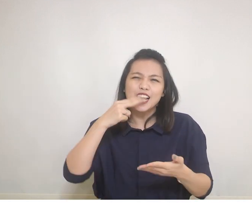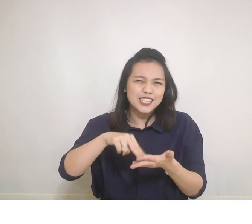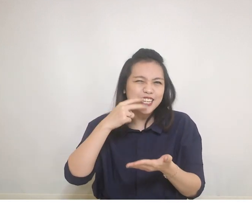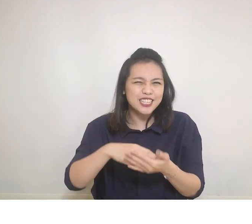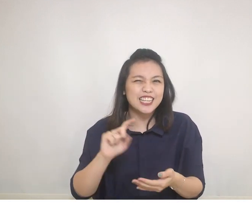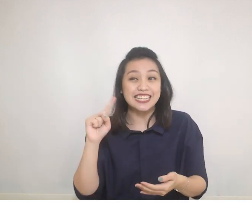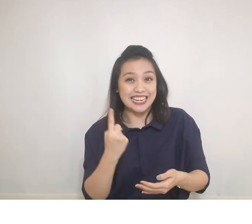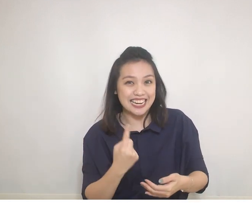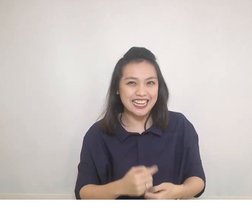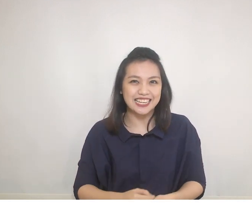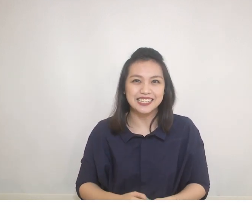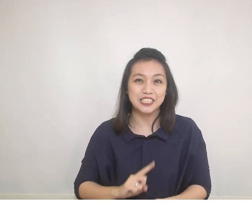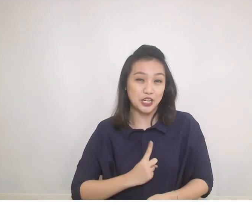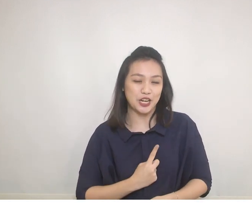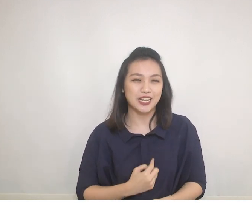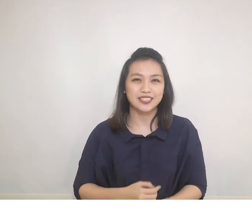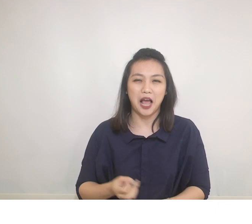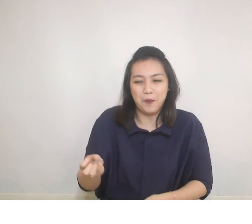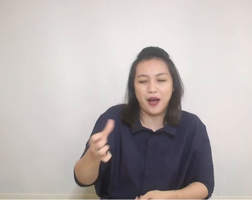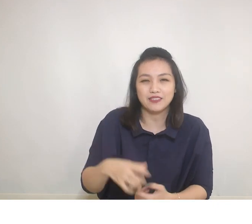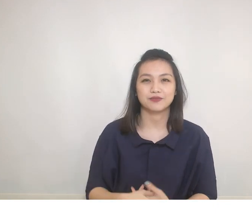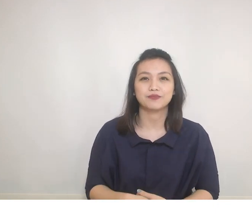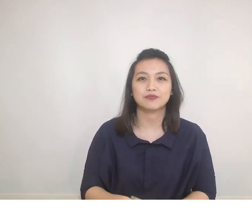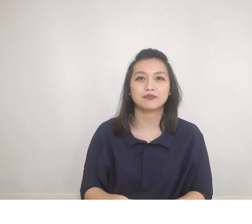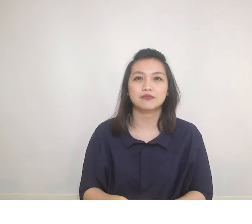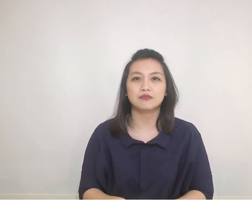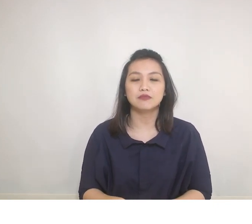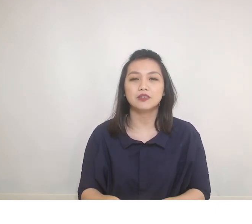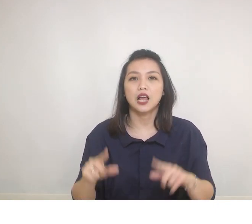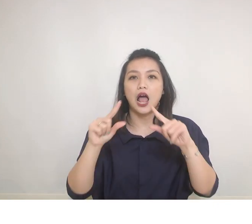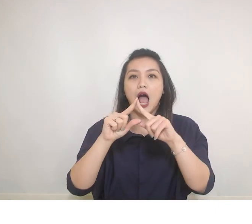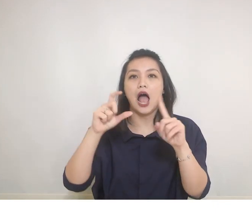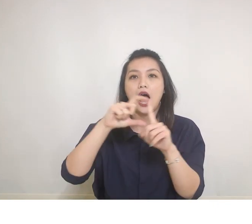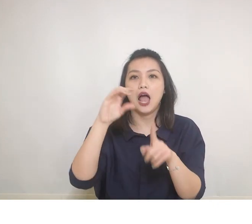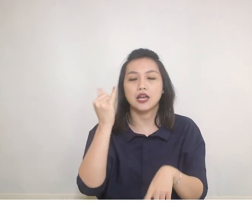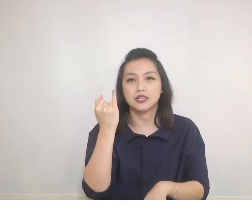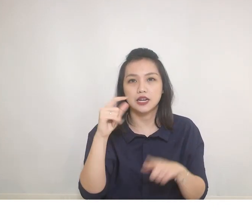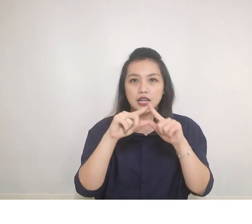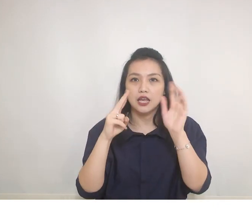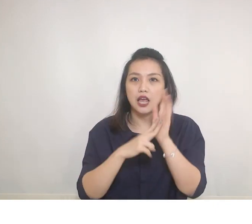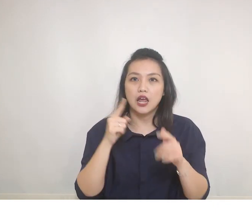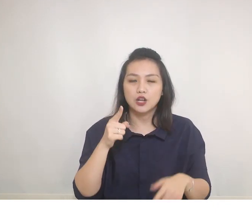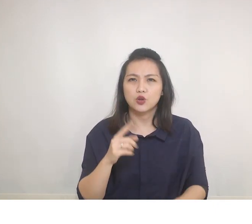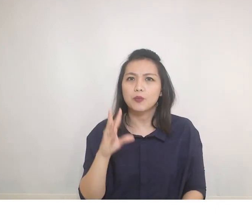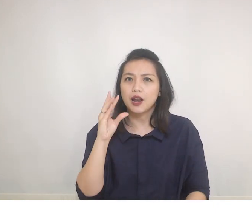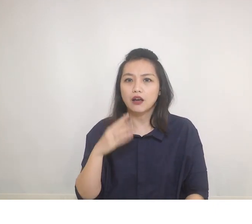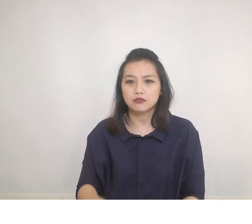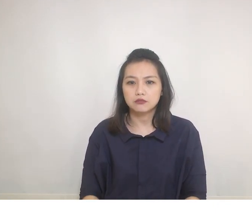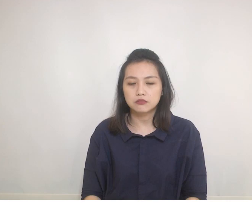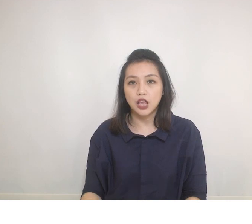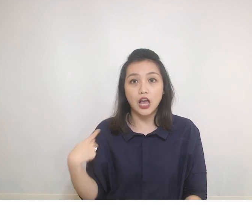tapi malah disadarkan ya dengan karakter kami kayak itu. Di satu